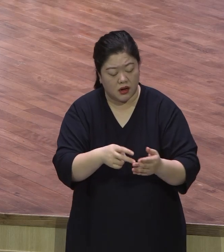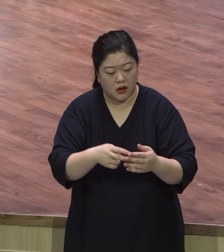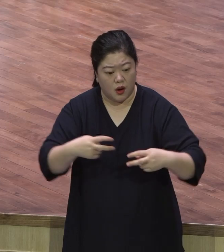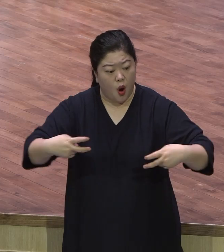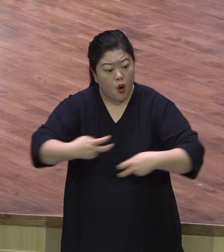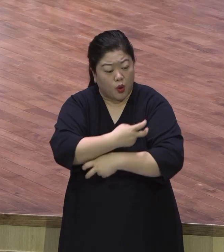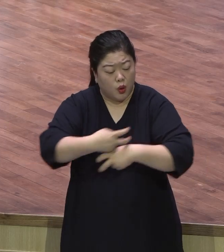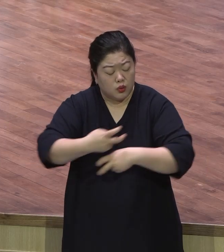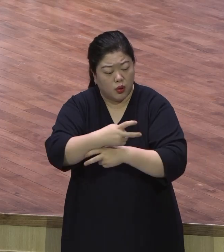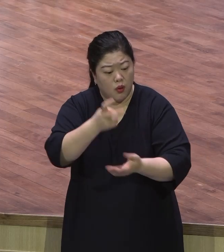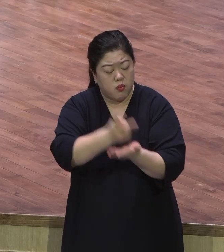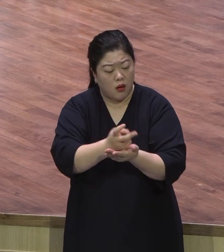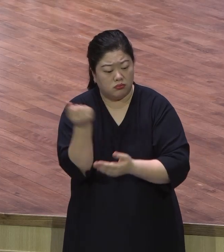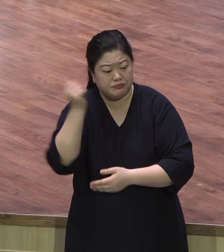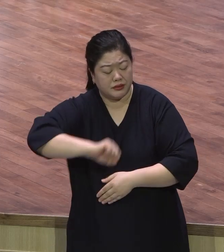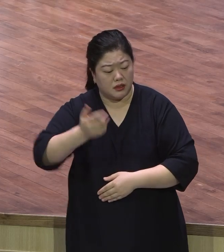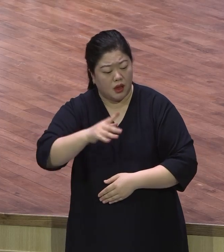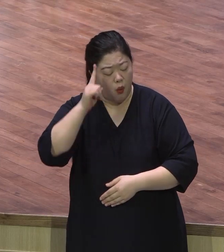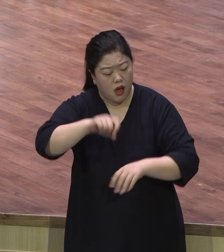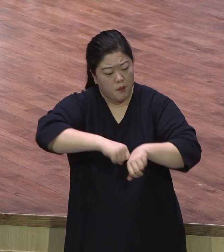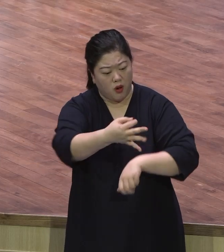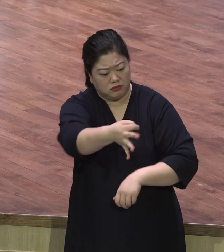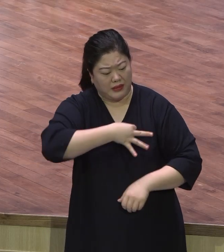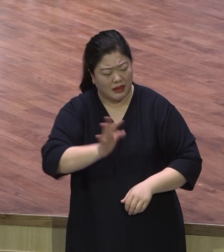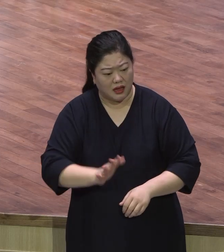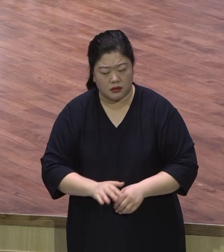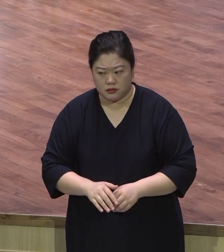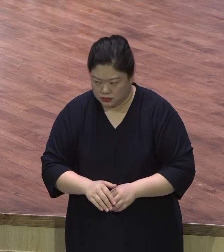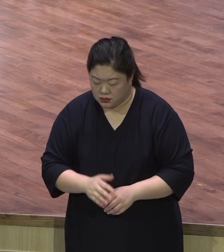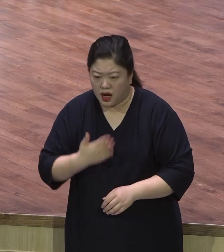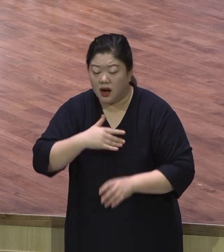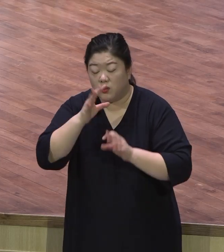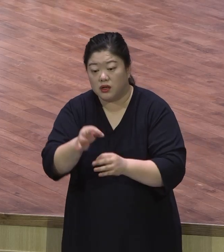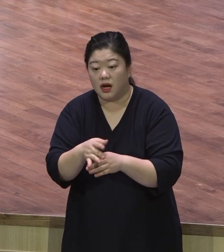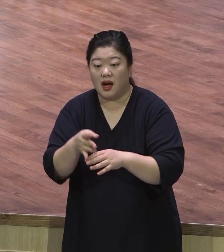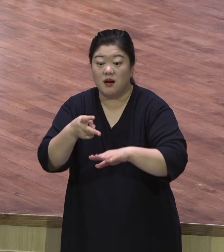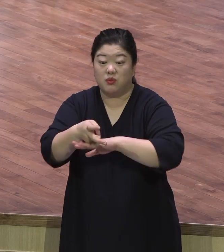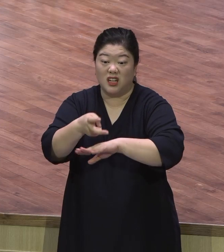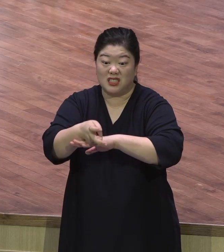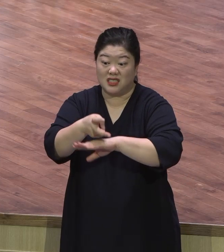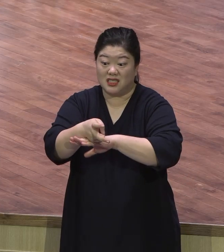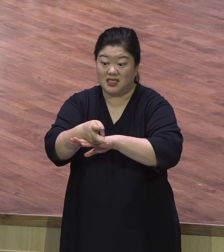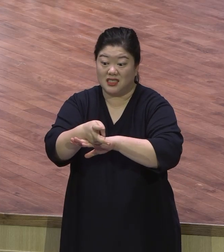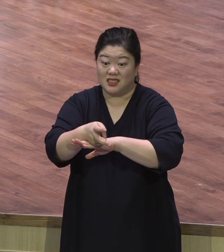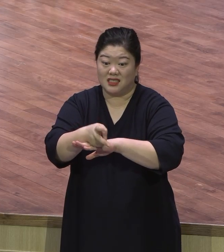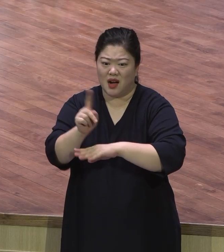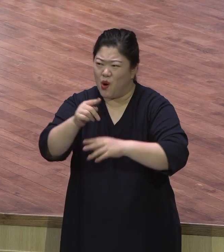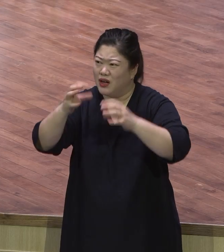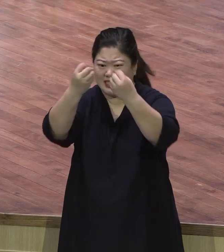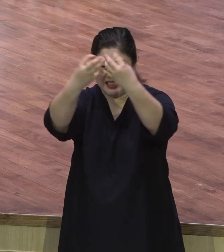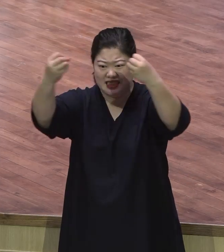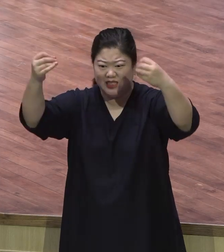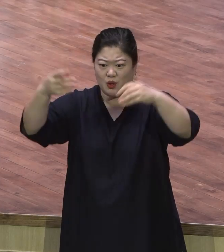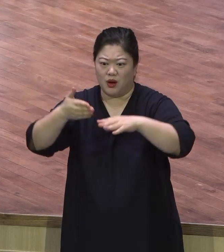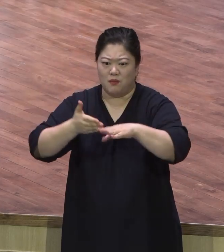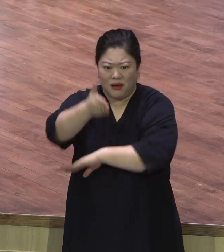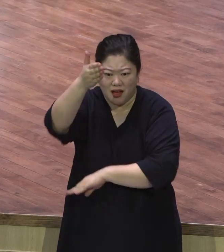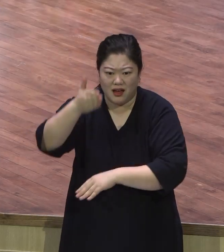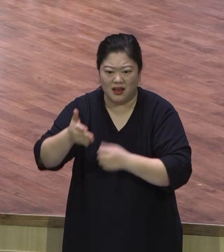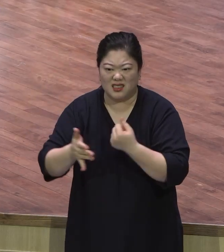나는 모르는 사건이에요. 내 이름으로 되어있으니까 내 이름으로 온 거예요. 매일 옵니다. 오늘도 하나 들고 와서. 위반을 많이 하니까 차가